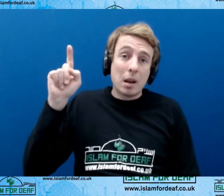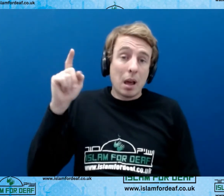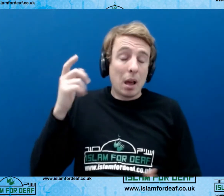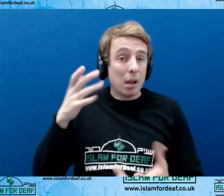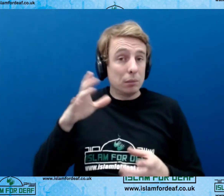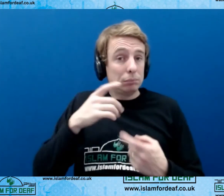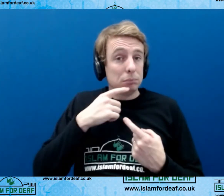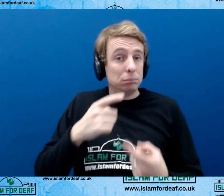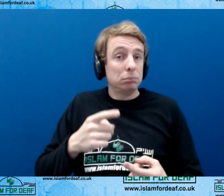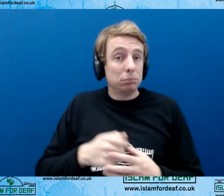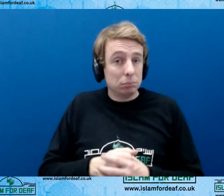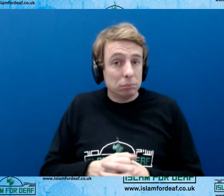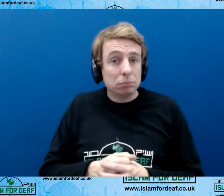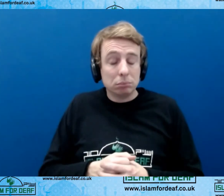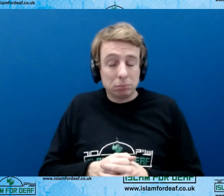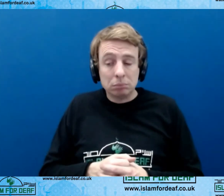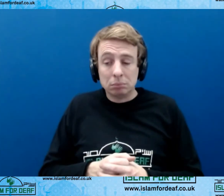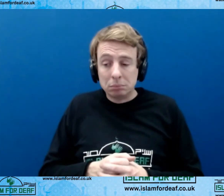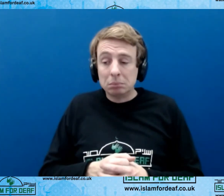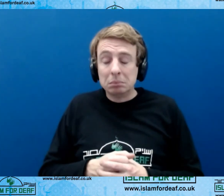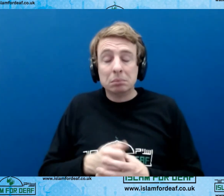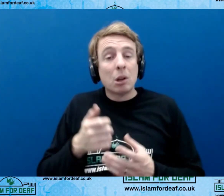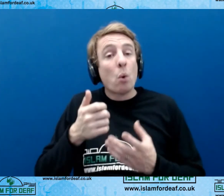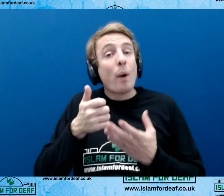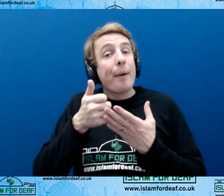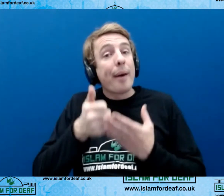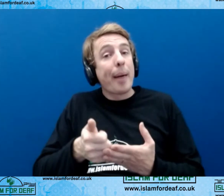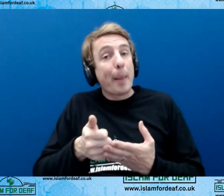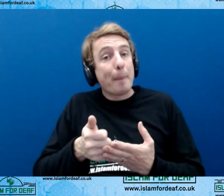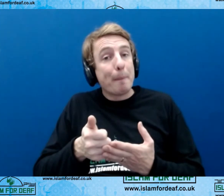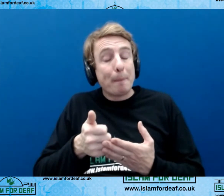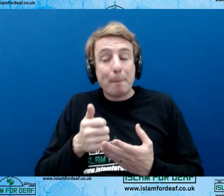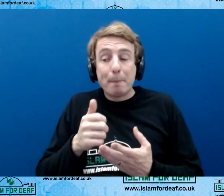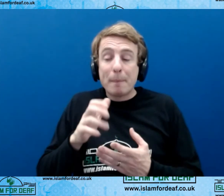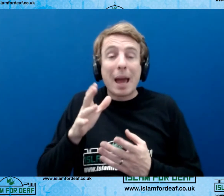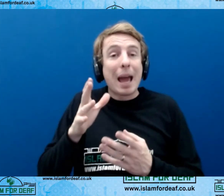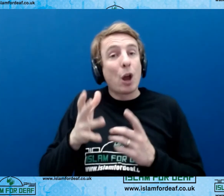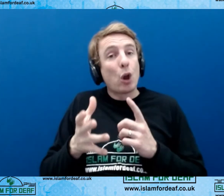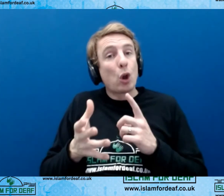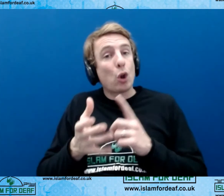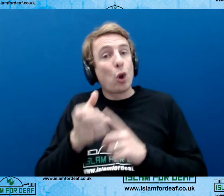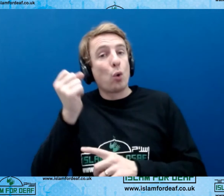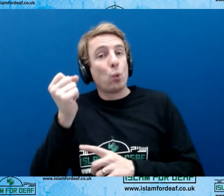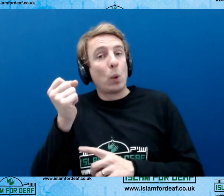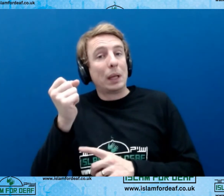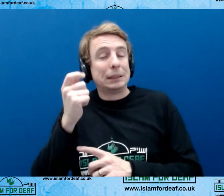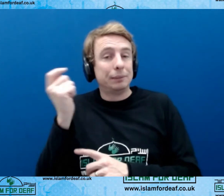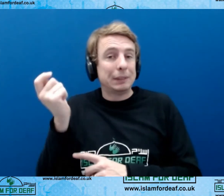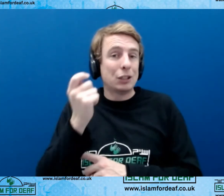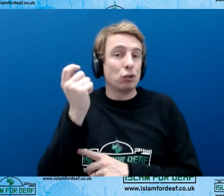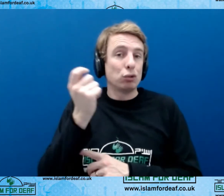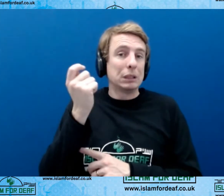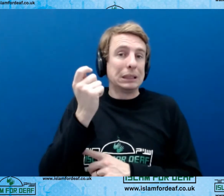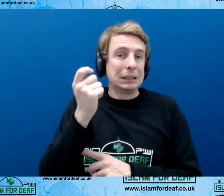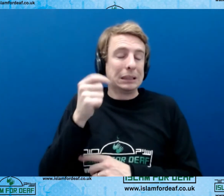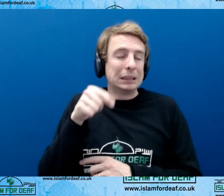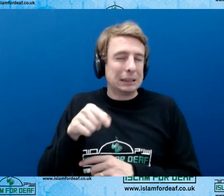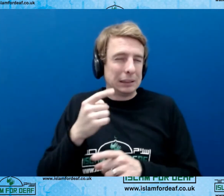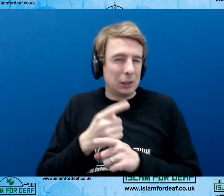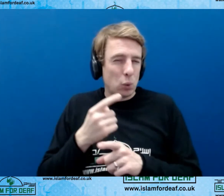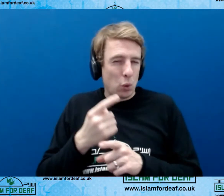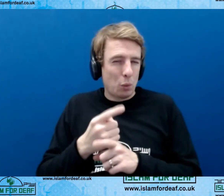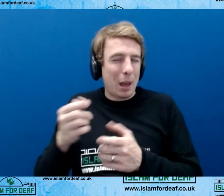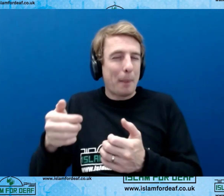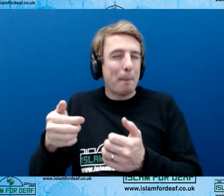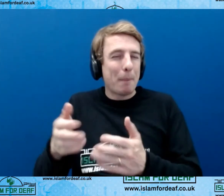you and the conquest, meaning the conquest of Makkah. As Makkah, يعني بعد إذا جاء